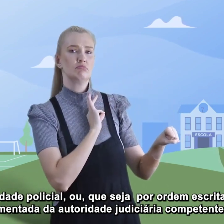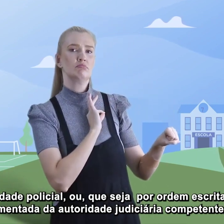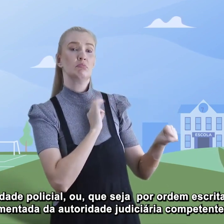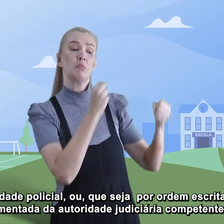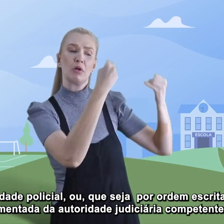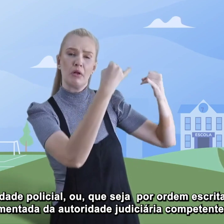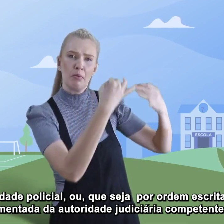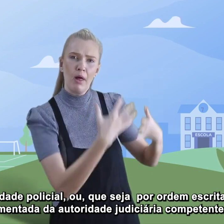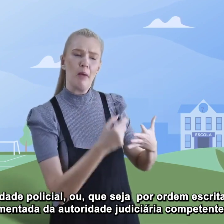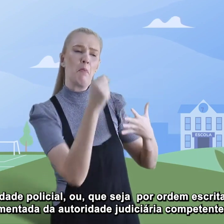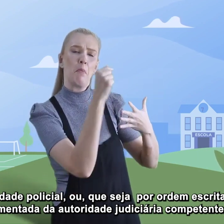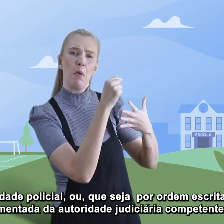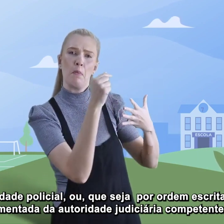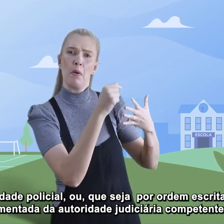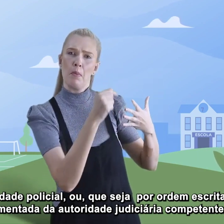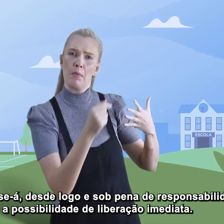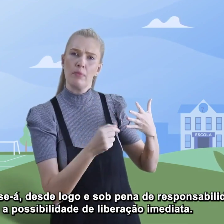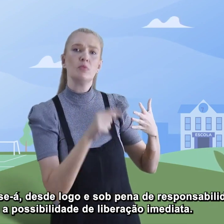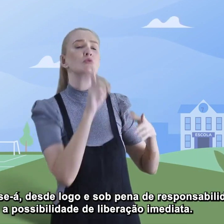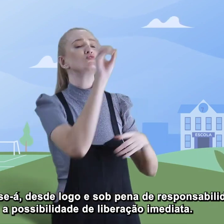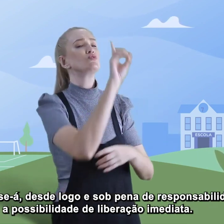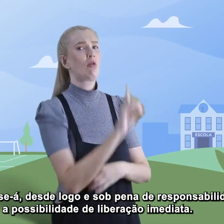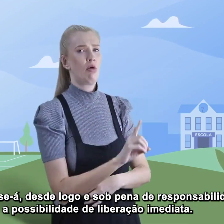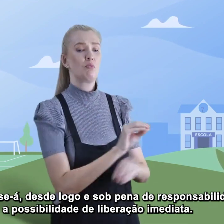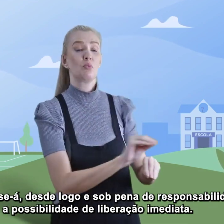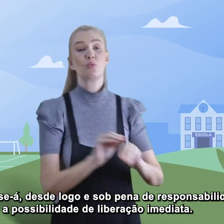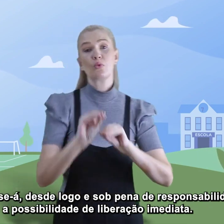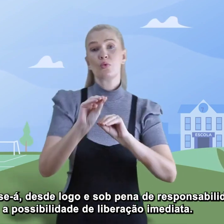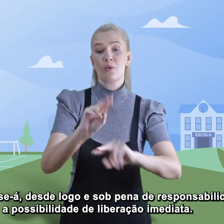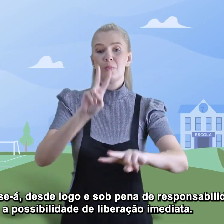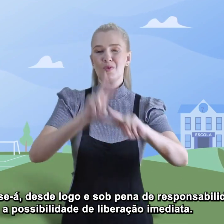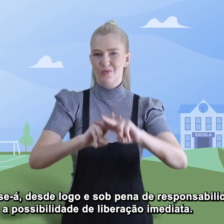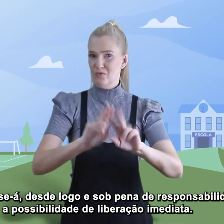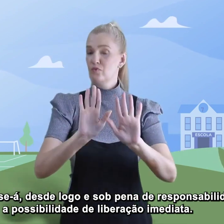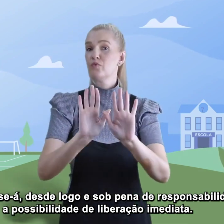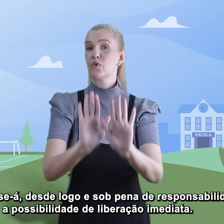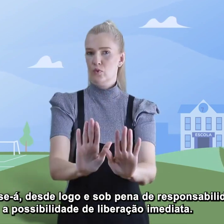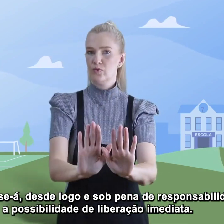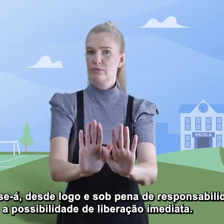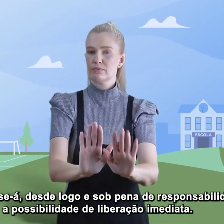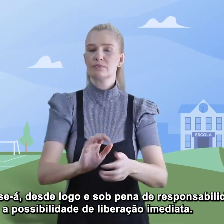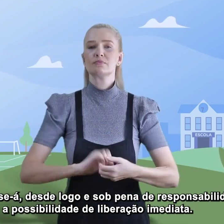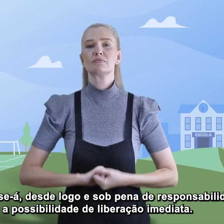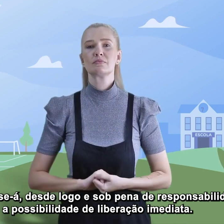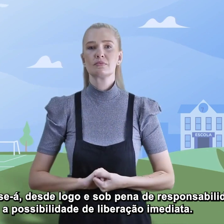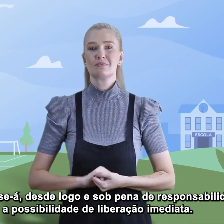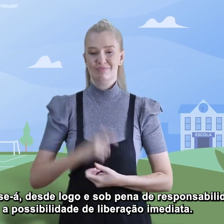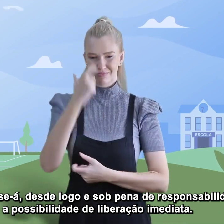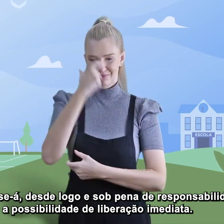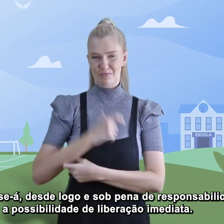autoridade judiciária competente, examinar-se-á, desde logo e sob pena de responsabilidade,